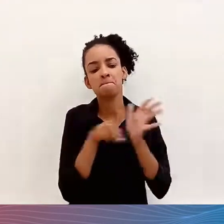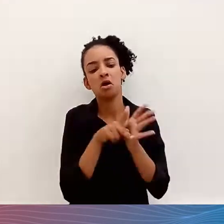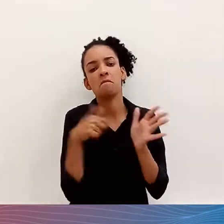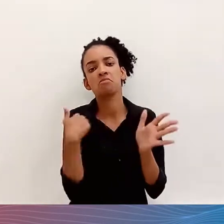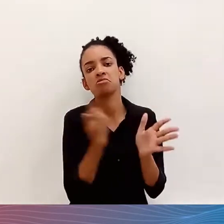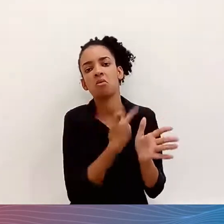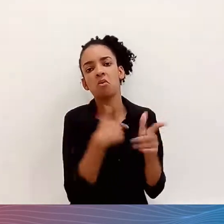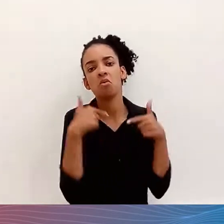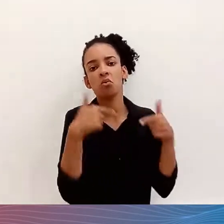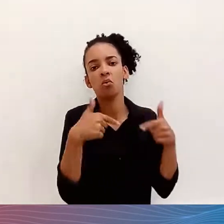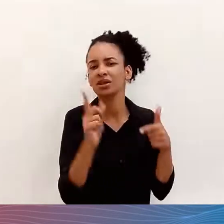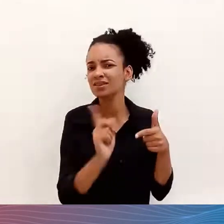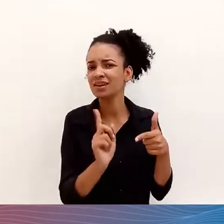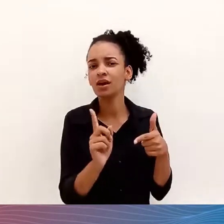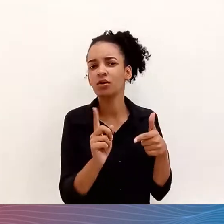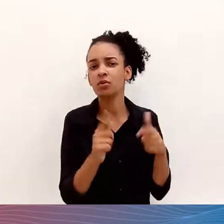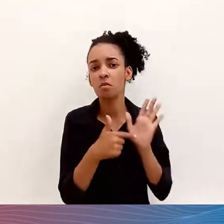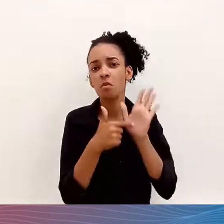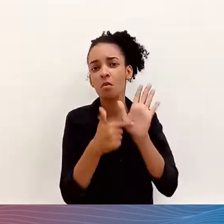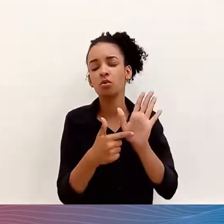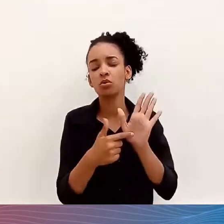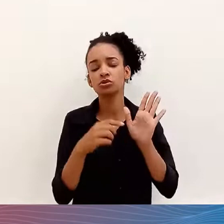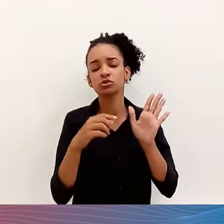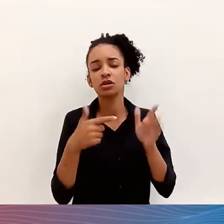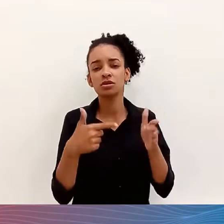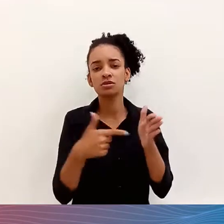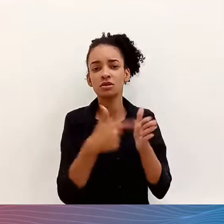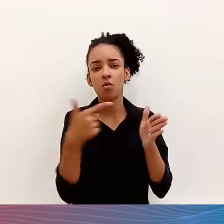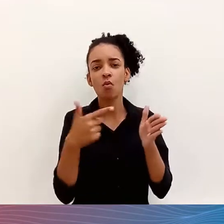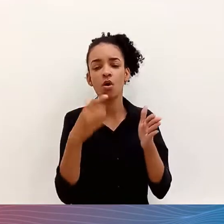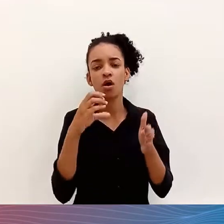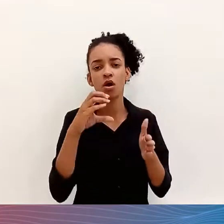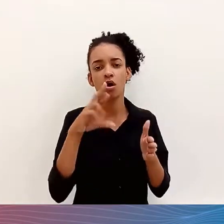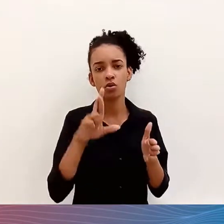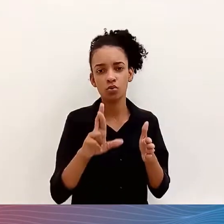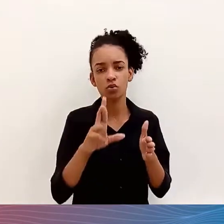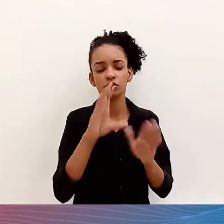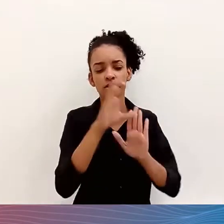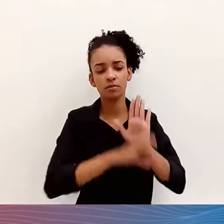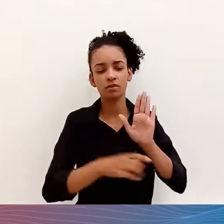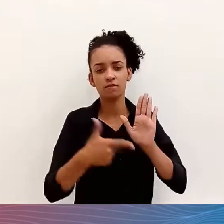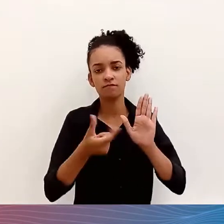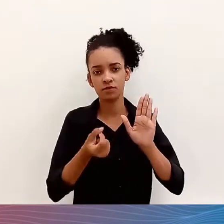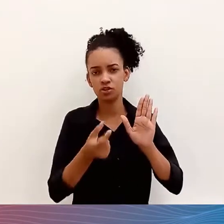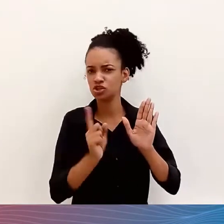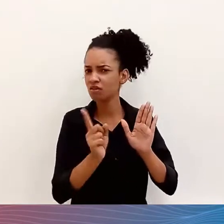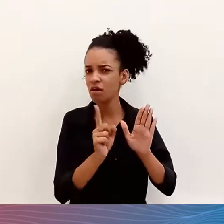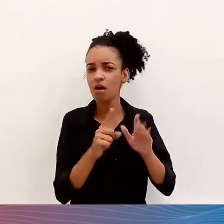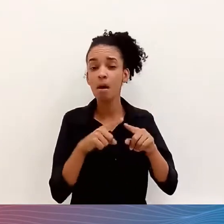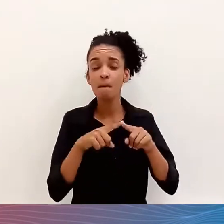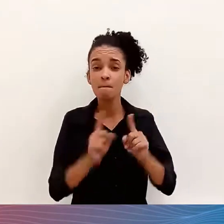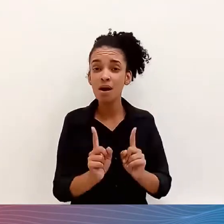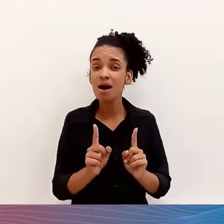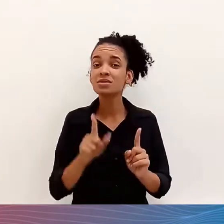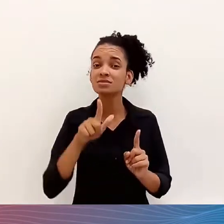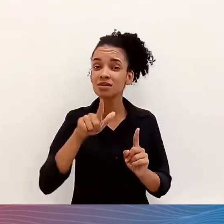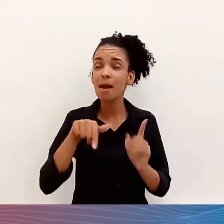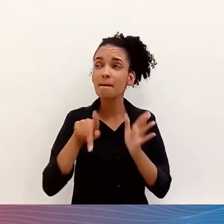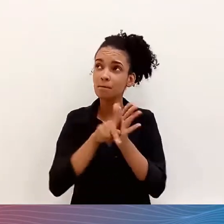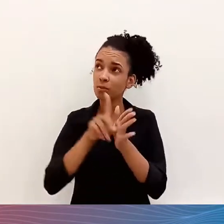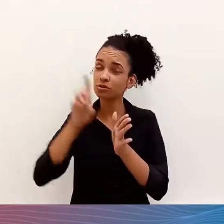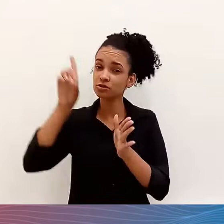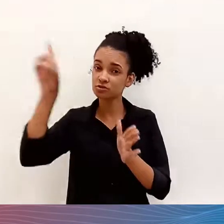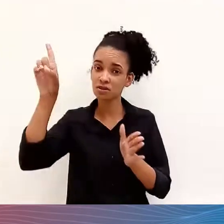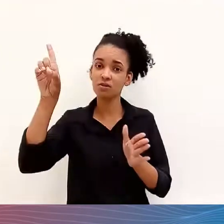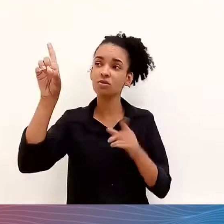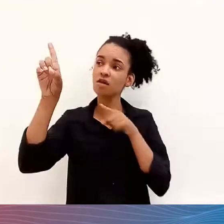20. Não, essa peleja não é nossa. Essa peleja já está vencida, né? O nosso rei já